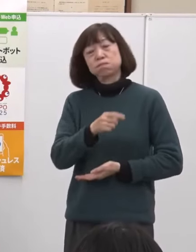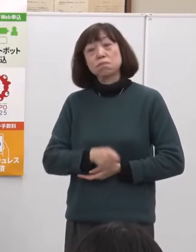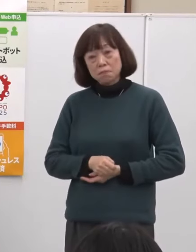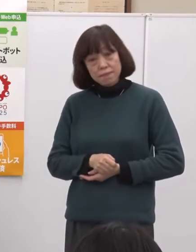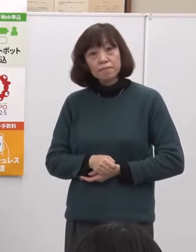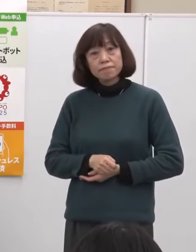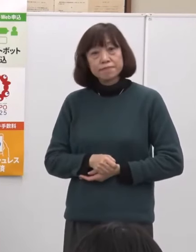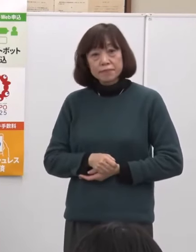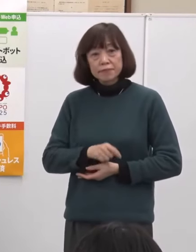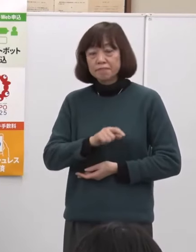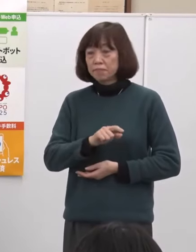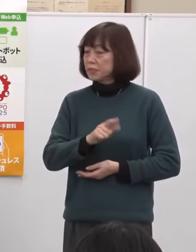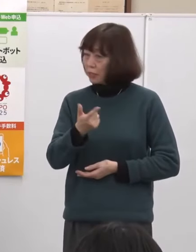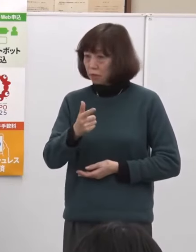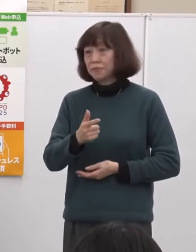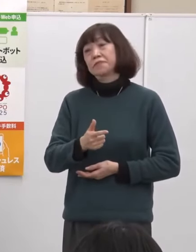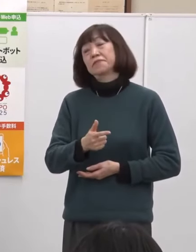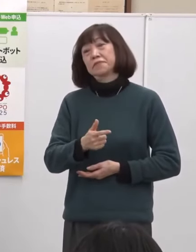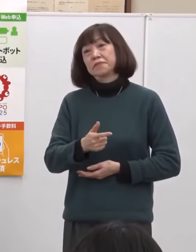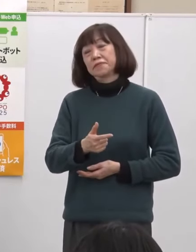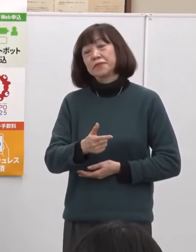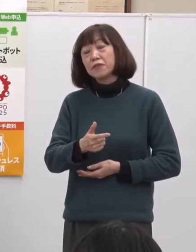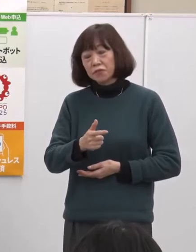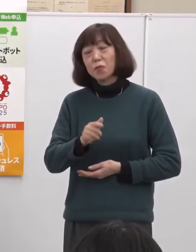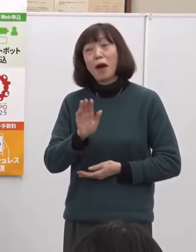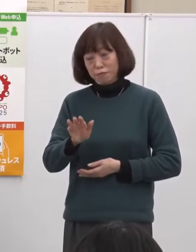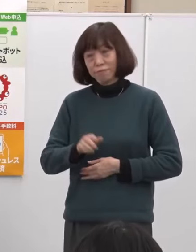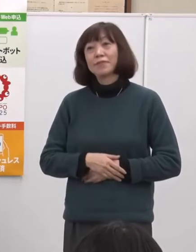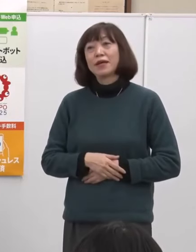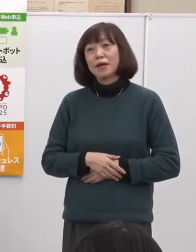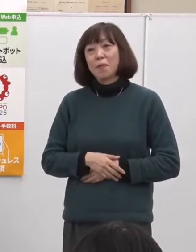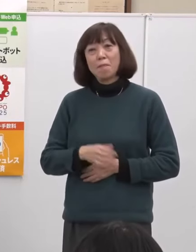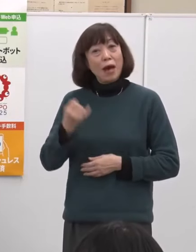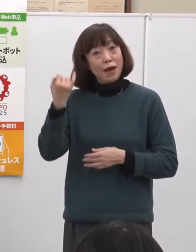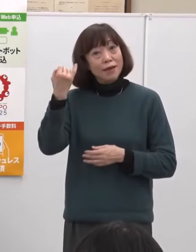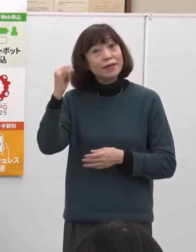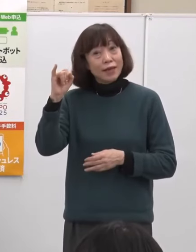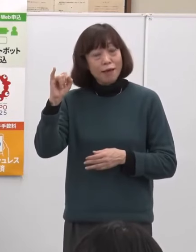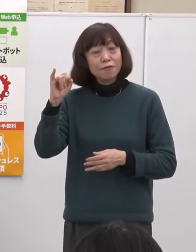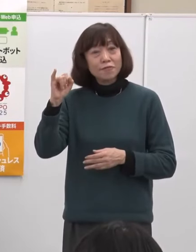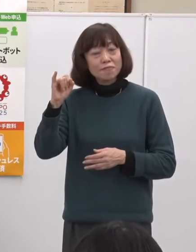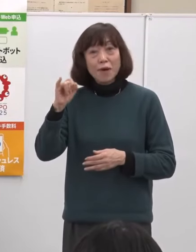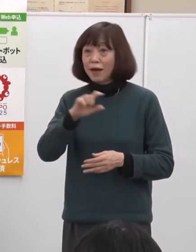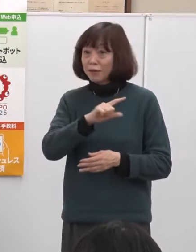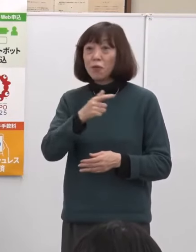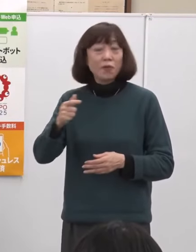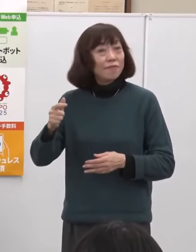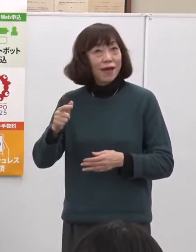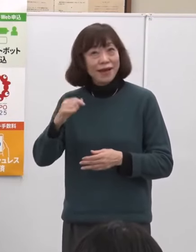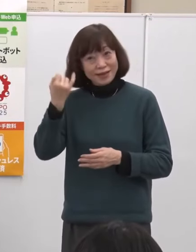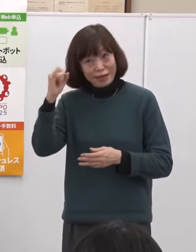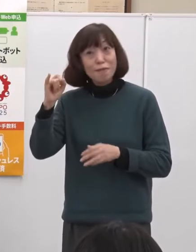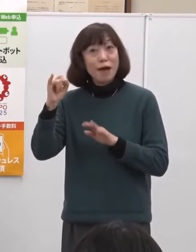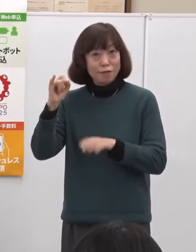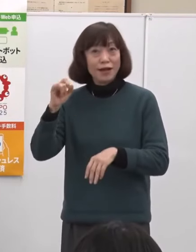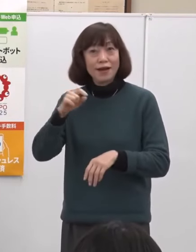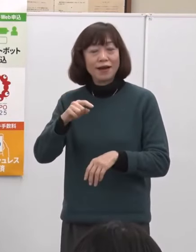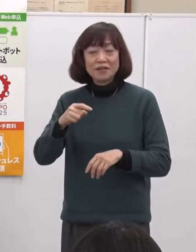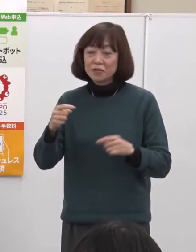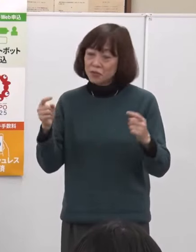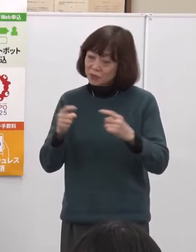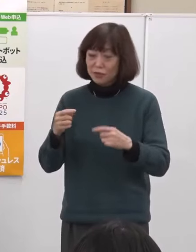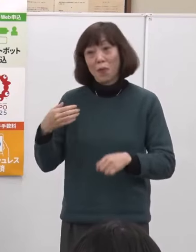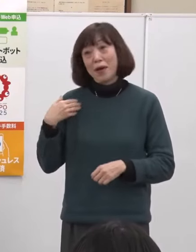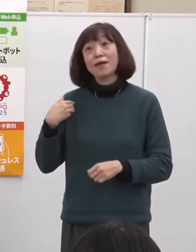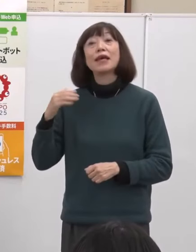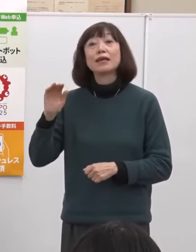ますし、またちょっとどういうご意見か直接は知らないんですが、そもそも事業者